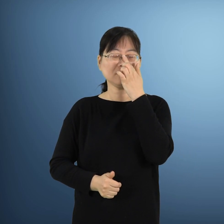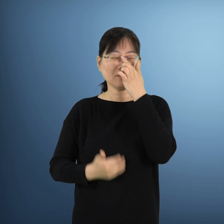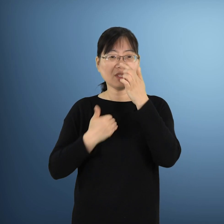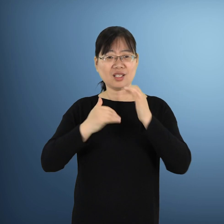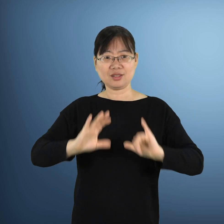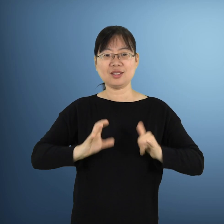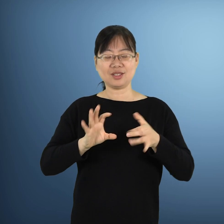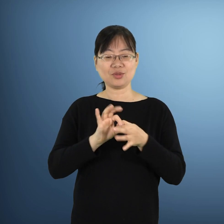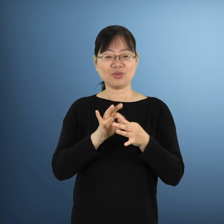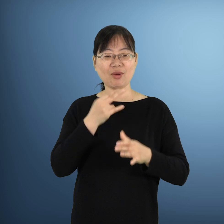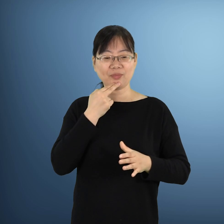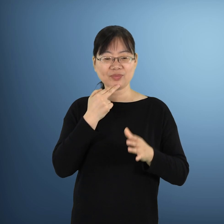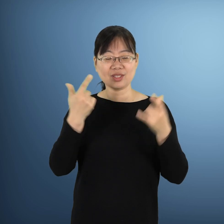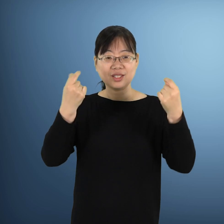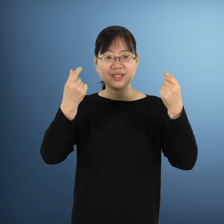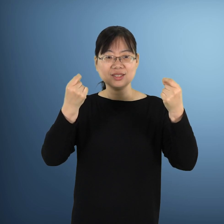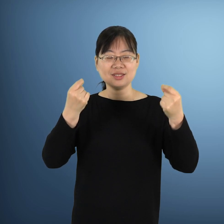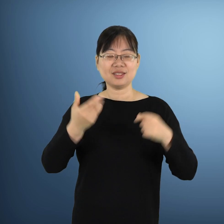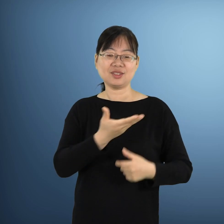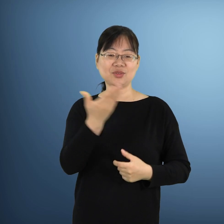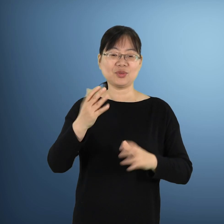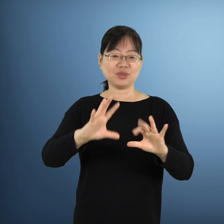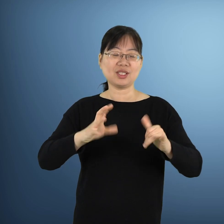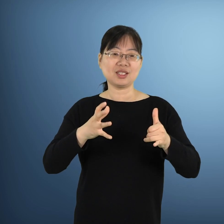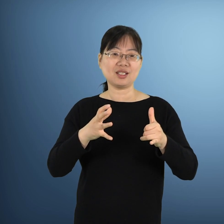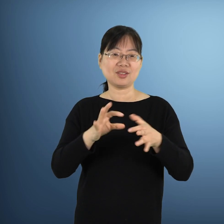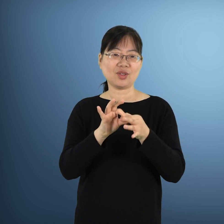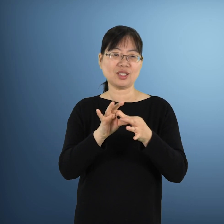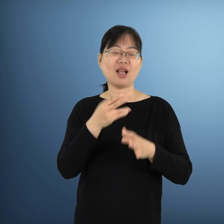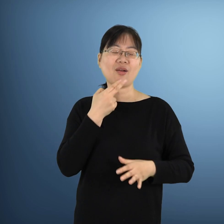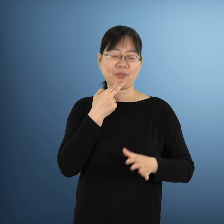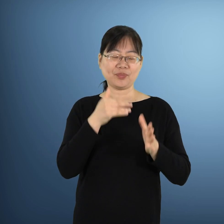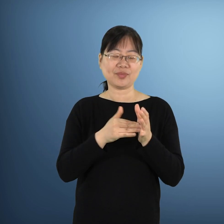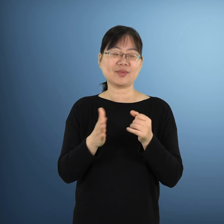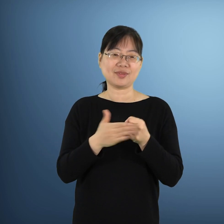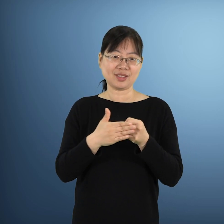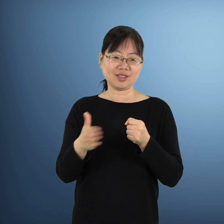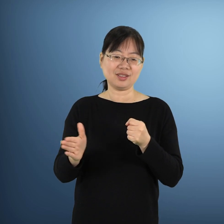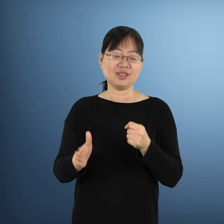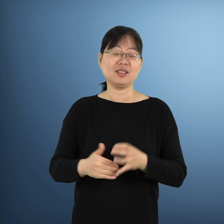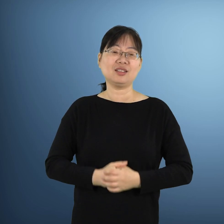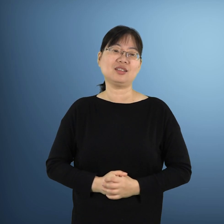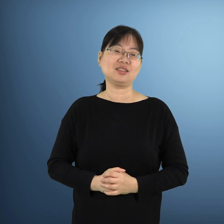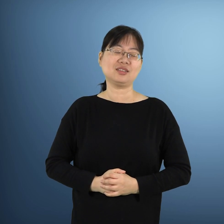내가 세상에 속하지 아니함 같이 그들도 세상에 속하지